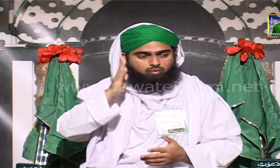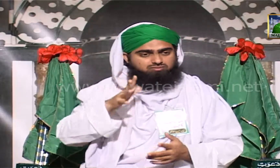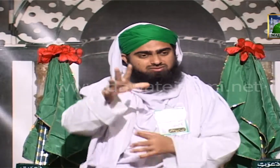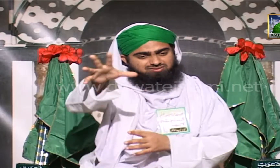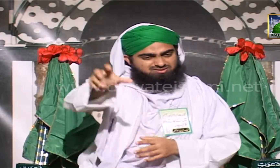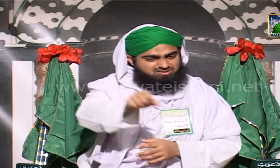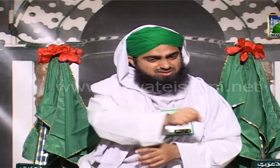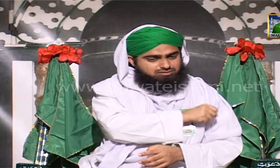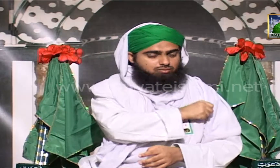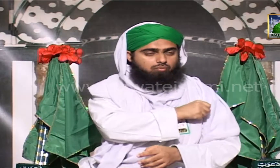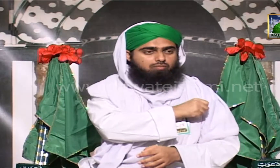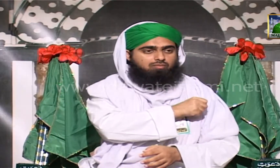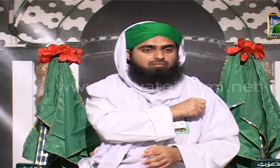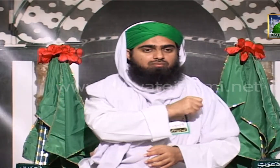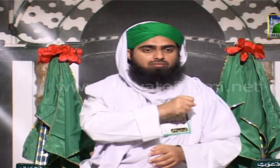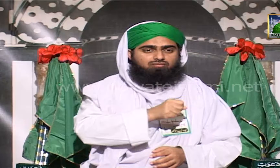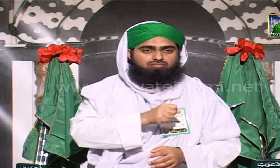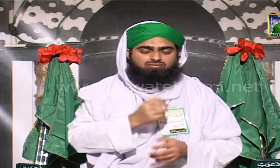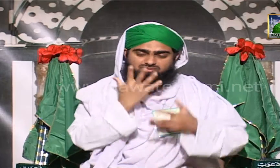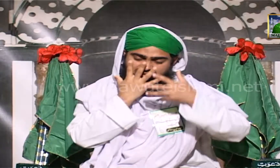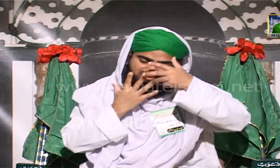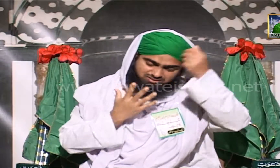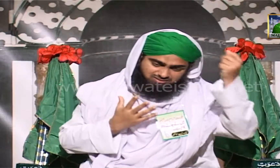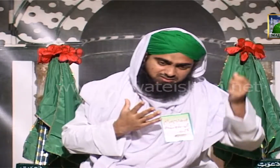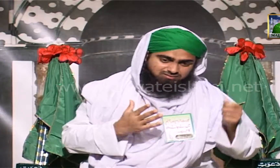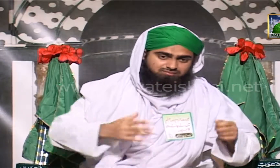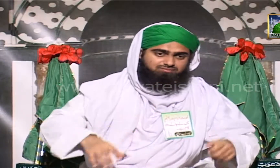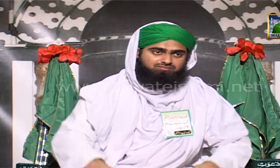اور گھر جلا دیا, توڑ پھوڑ دیا, ان کی بہت پٹائی کی.